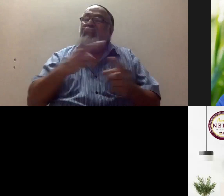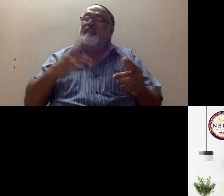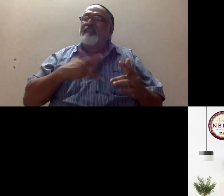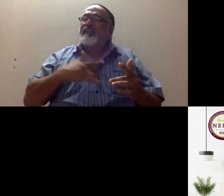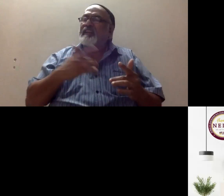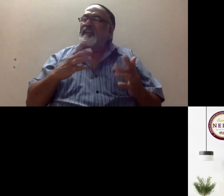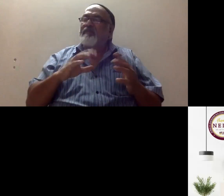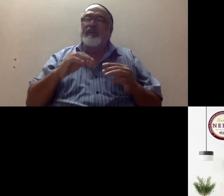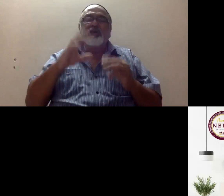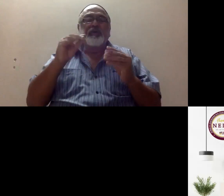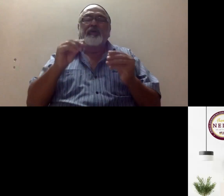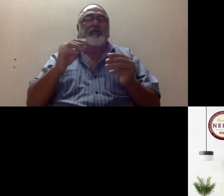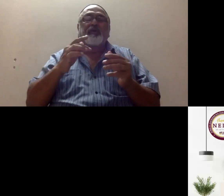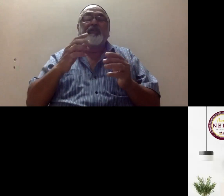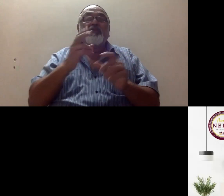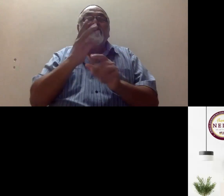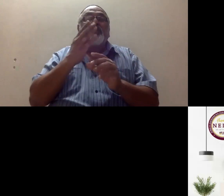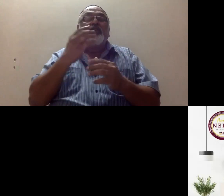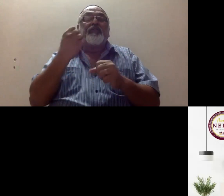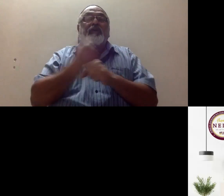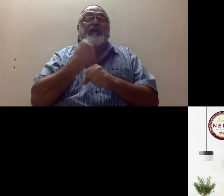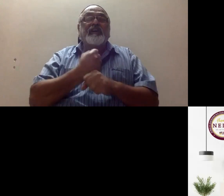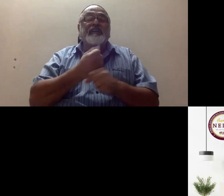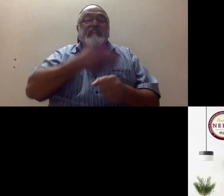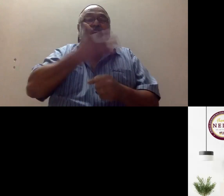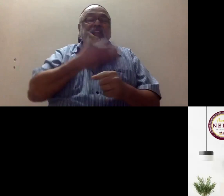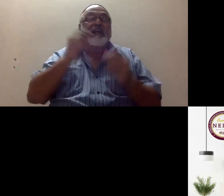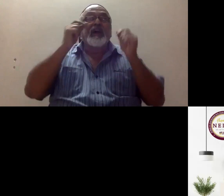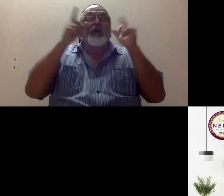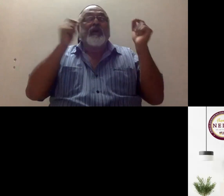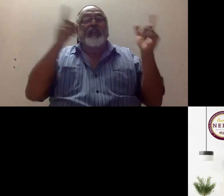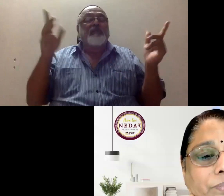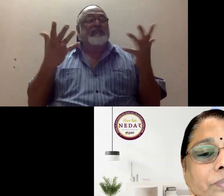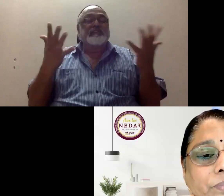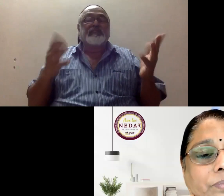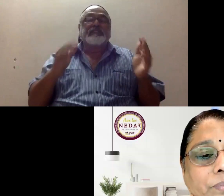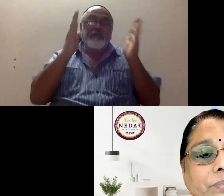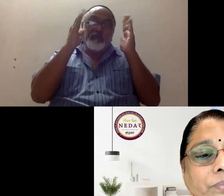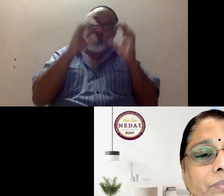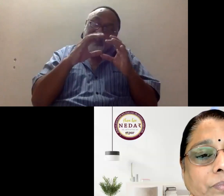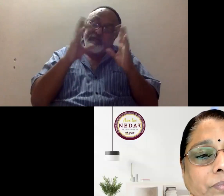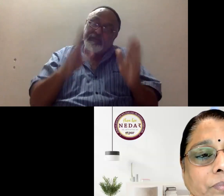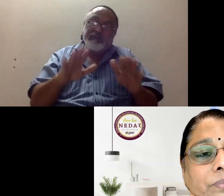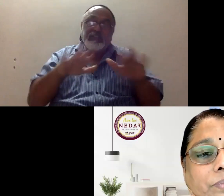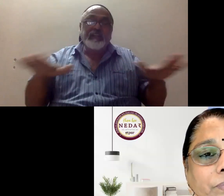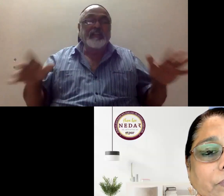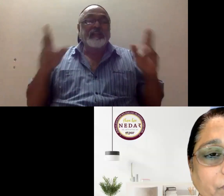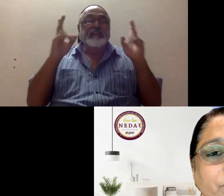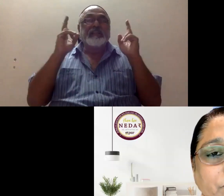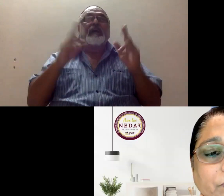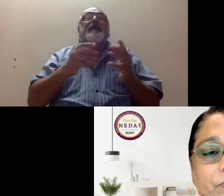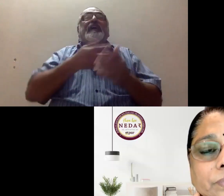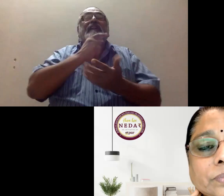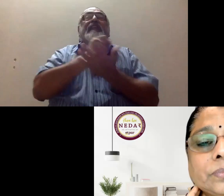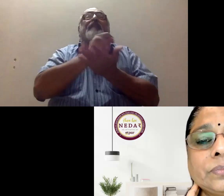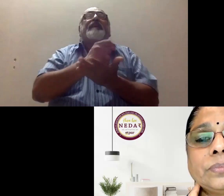ऑफ वोकेशनल ट्रेनिंग अवेयरनेस। क्या होता है कुछ सर्टेन चीज में ही बच्चे को, या जो बच्चे ग्रो कर रहे होते हैं आफ्टर थेरेपी सेशंस और ये